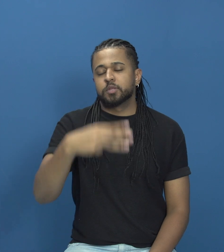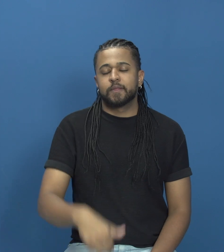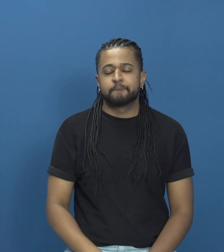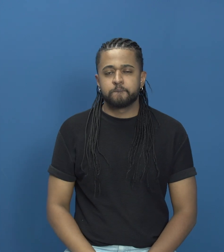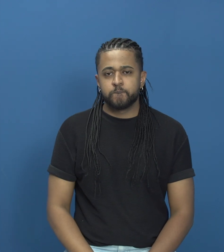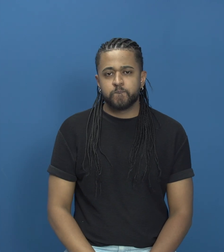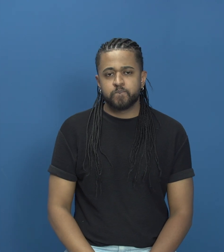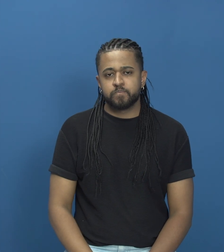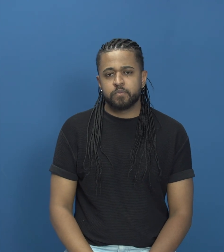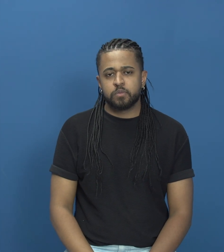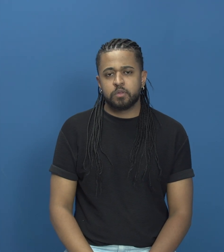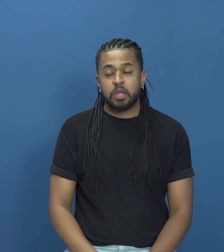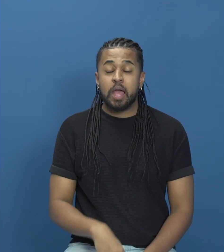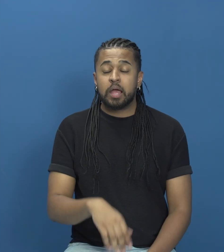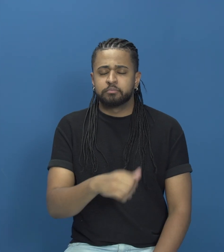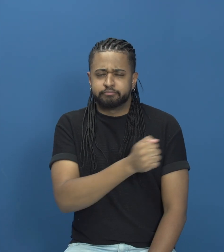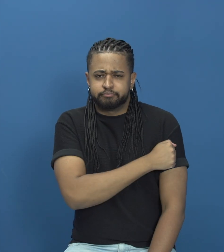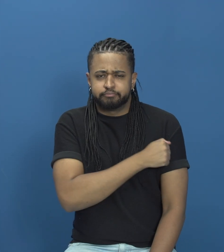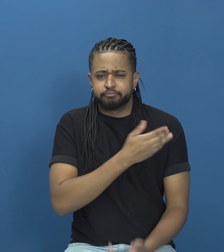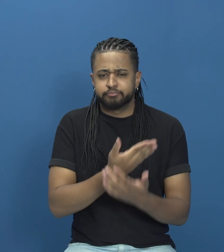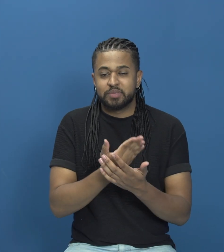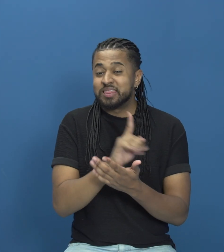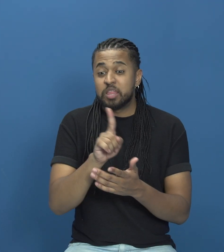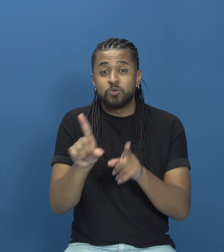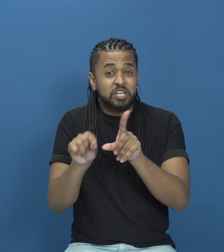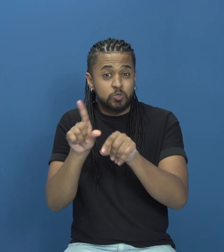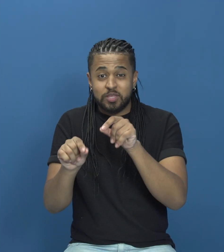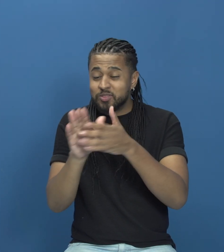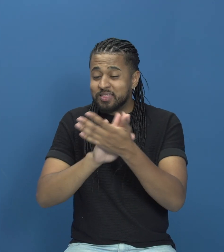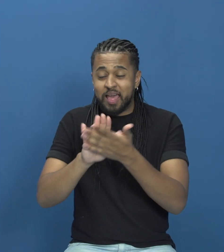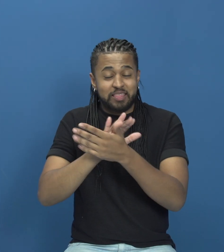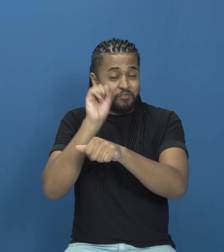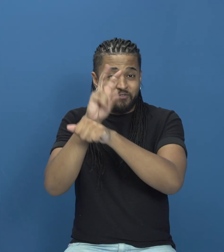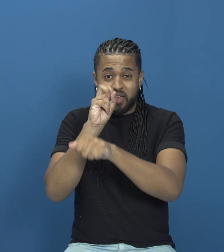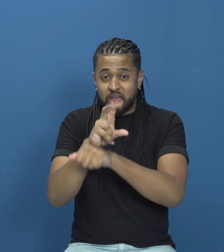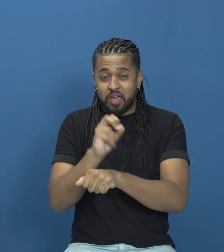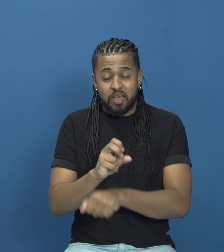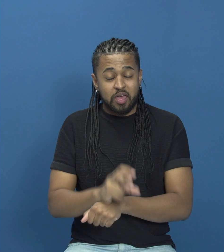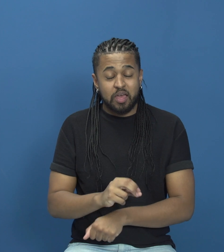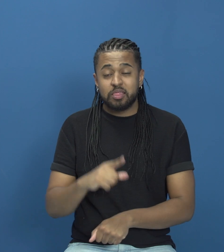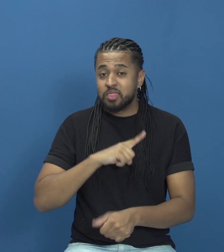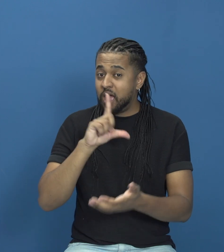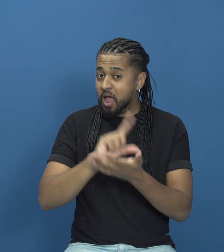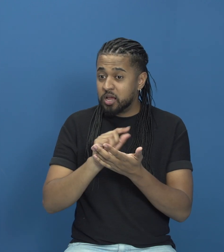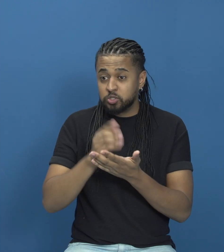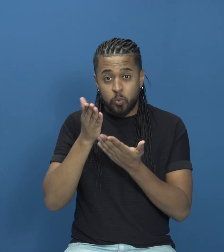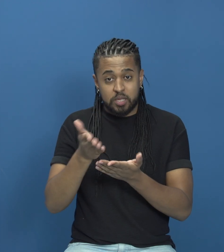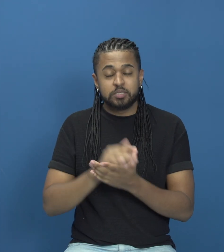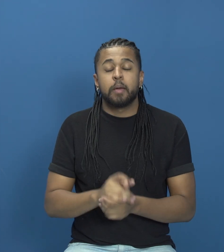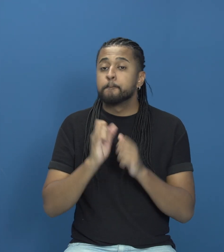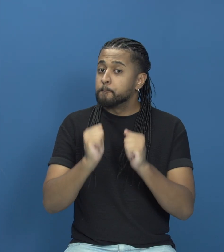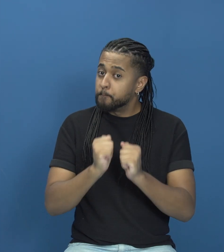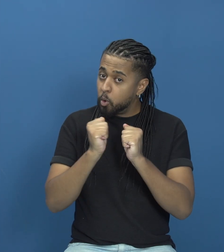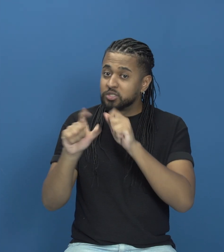7.5.3. O estudante não selecionado para qualquer uma das vagas de que trata esse artigo